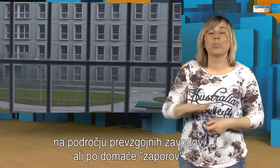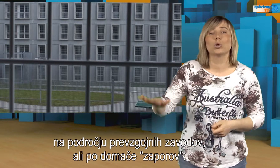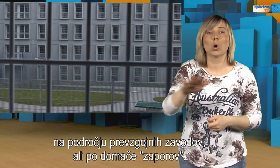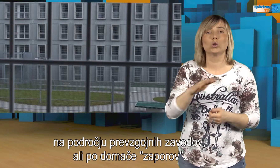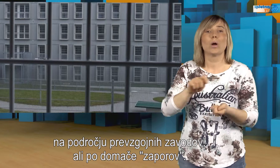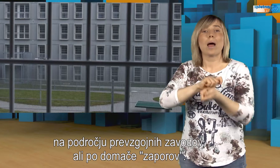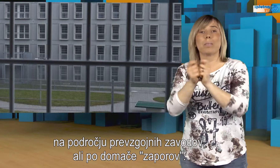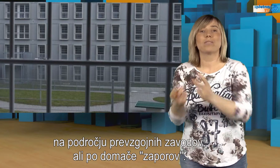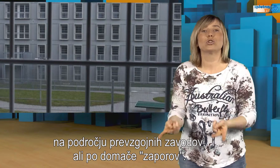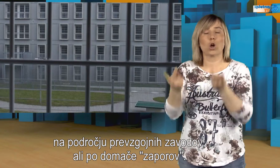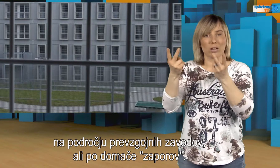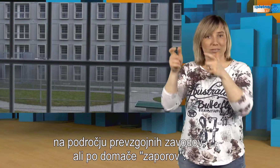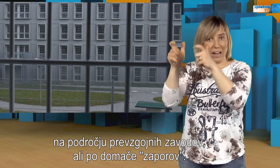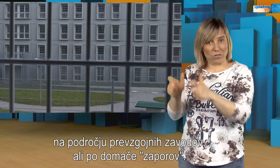ali po domače zaporov.